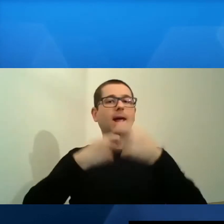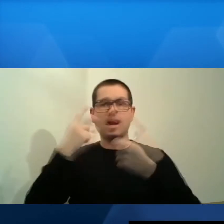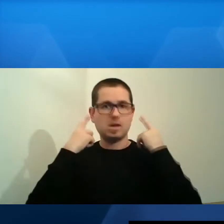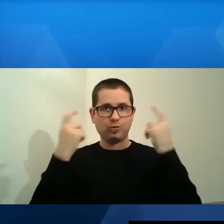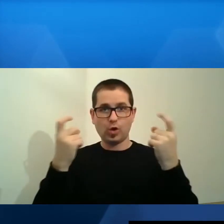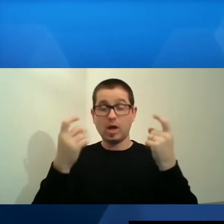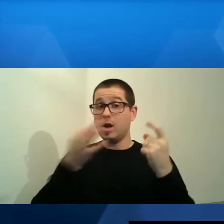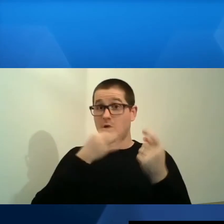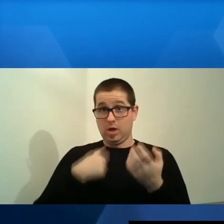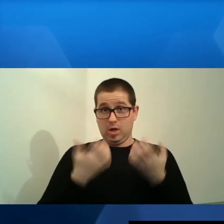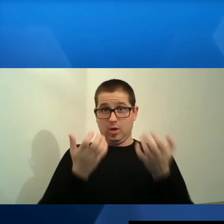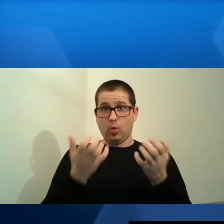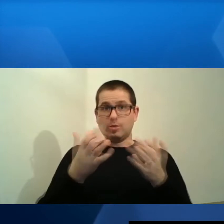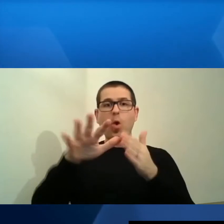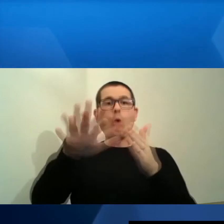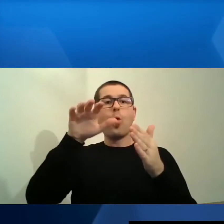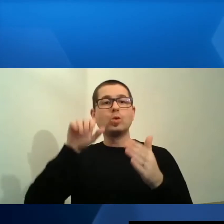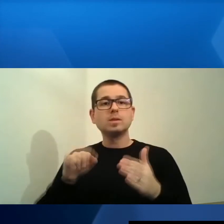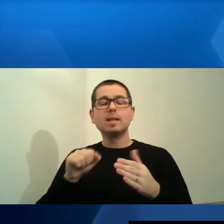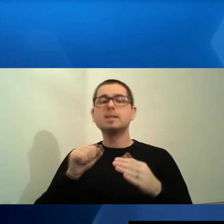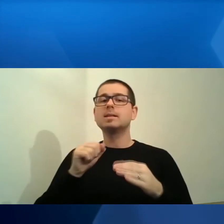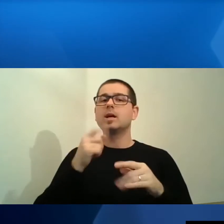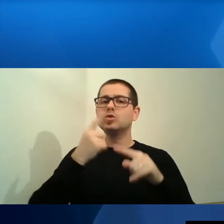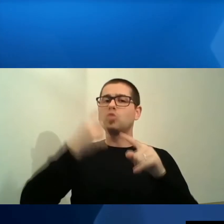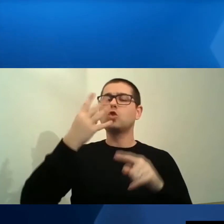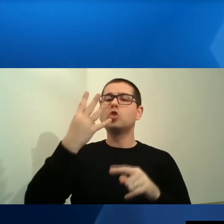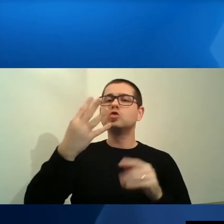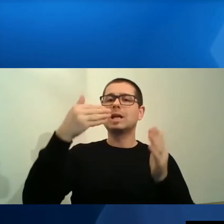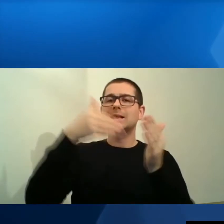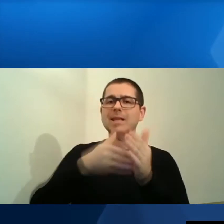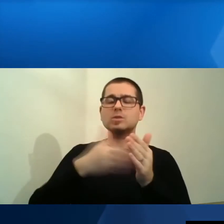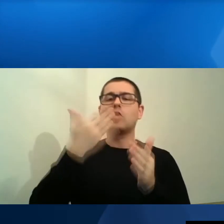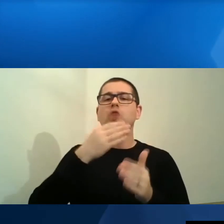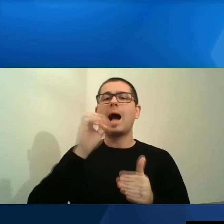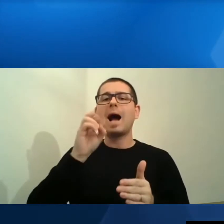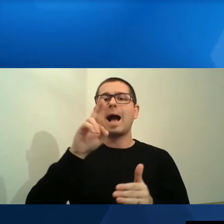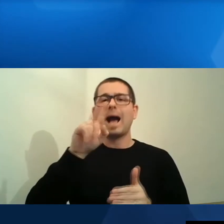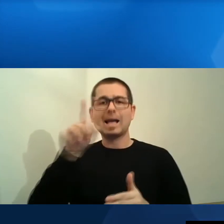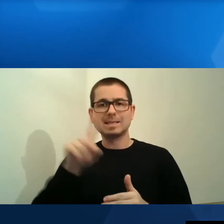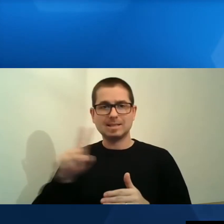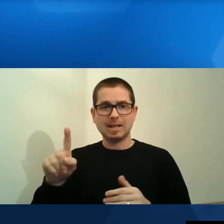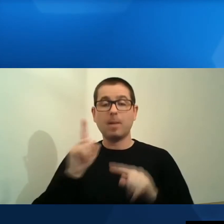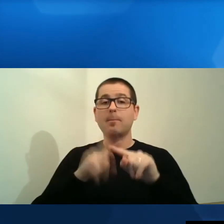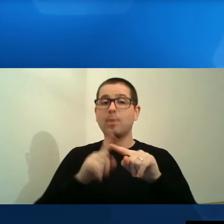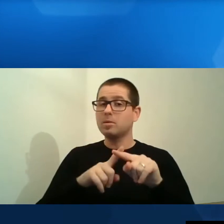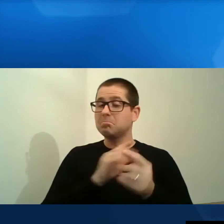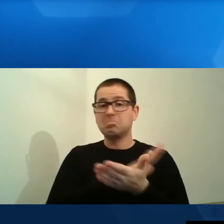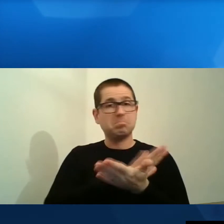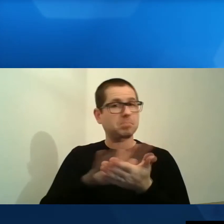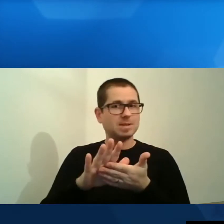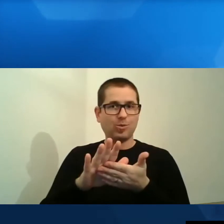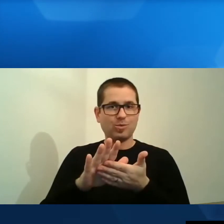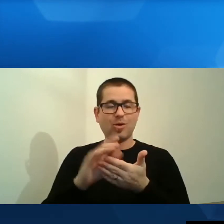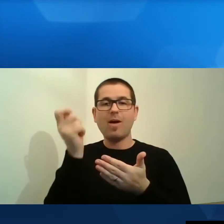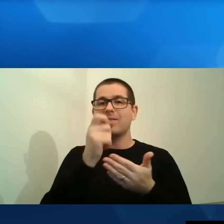jaz hočem odvzeti ravno pri 4000 Hz, si čisto enostavno narišem